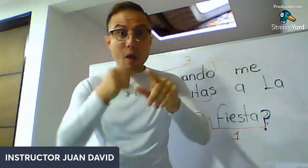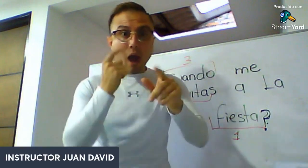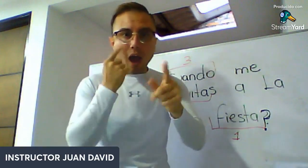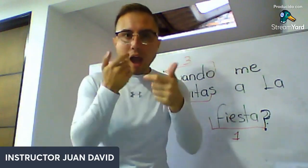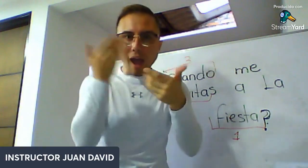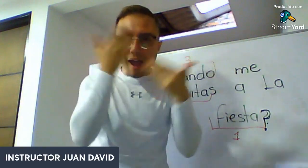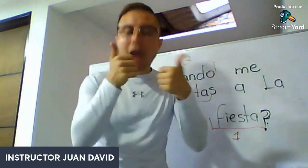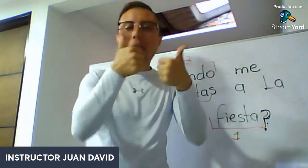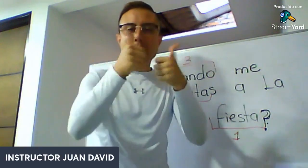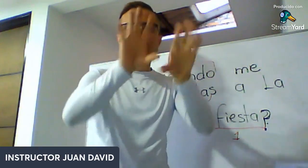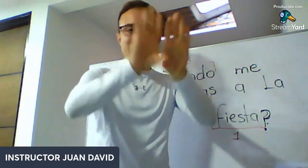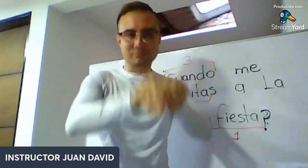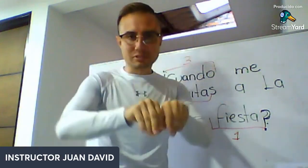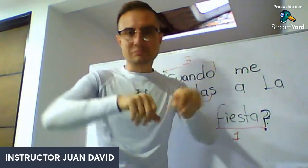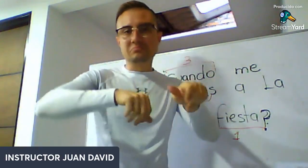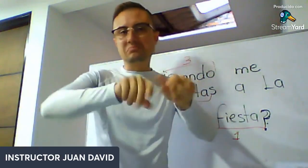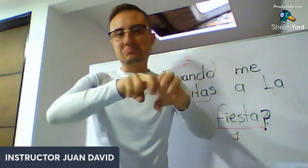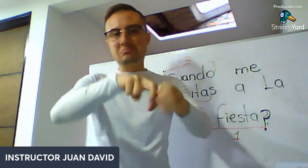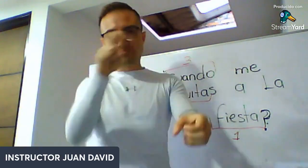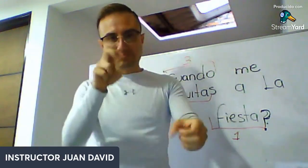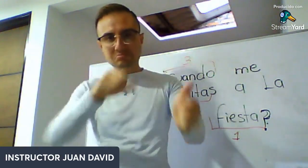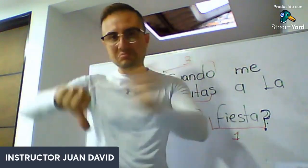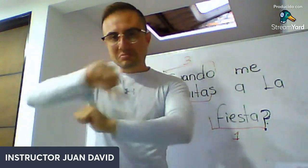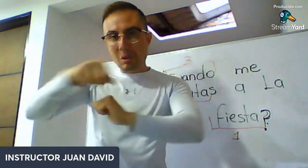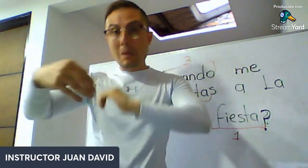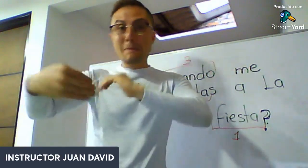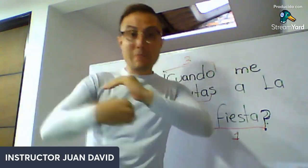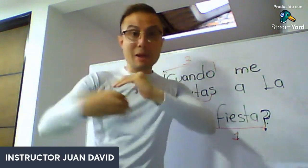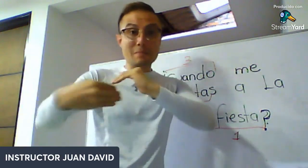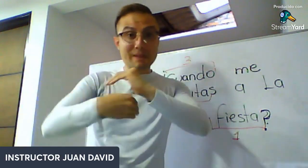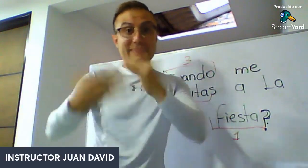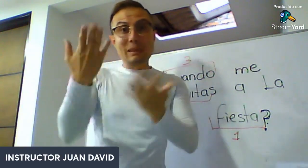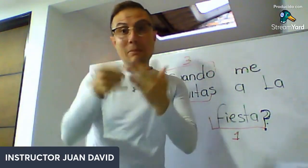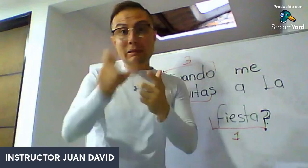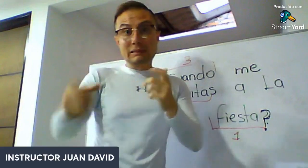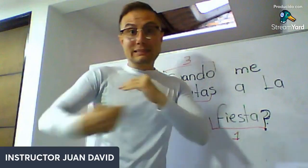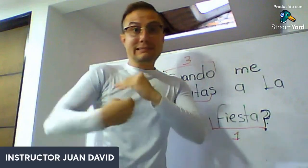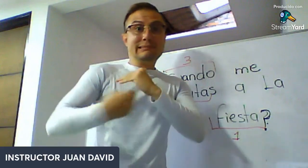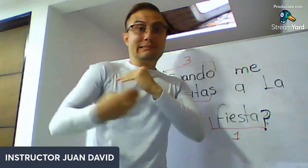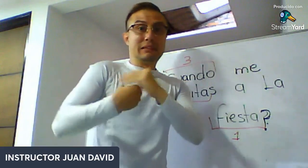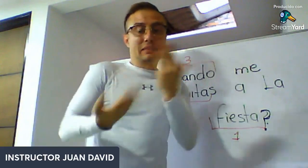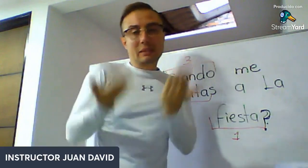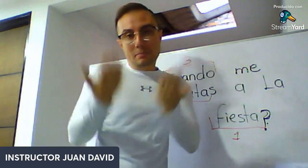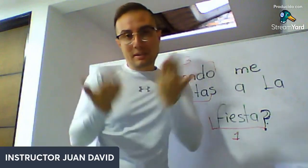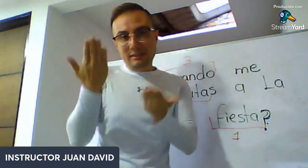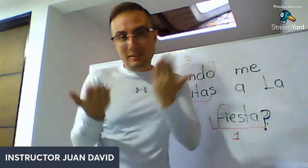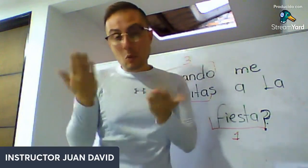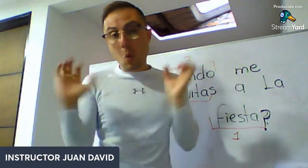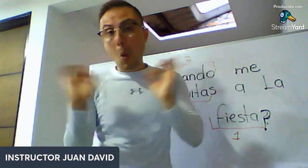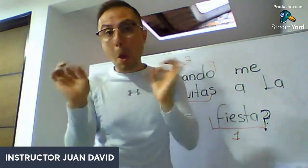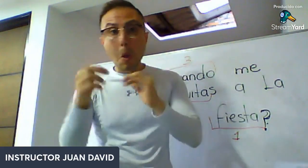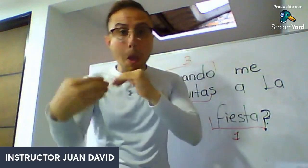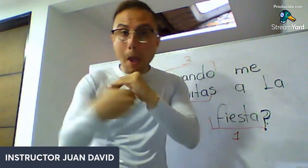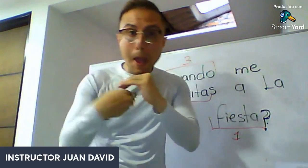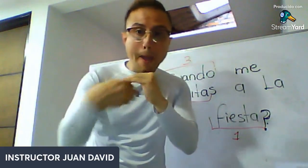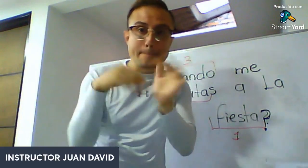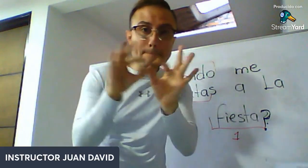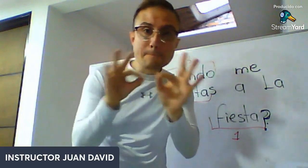solamente admite un cupo limitado de personas simultáneamente entonces mientras van participando unas